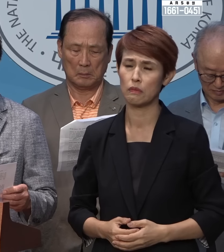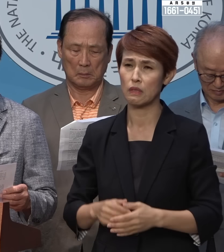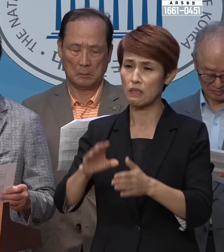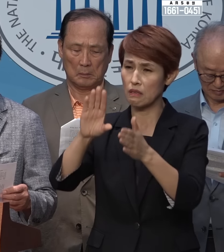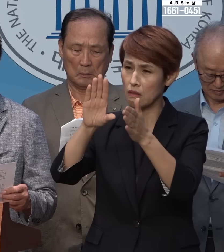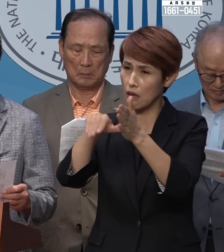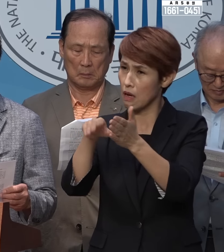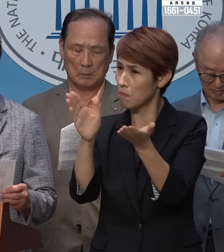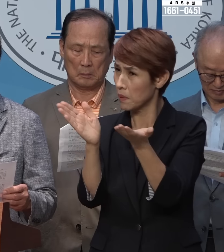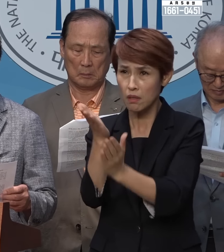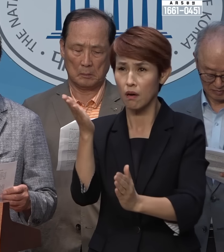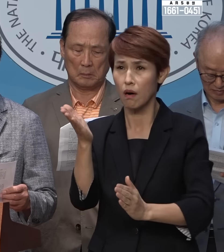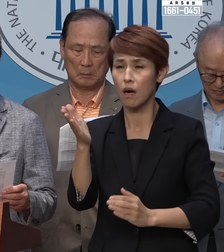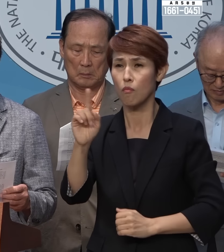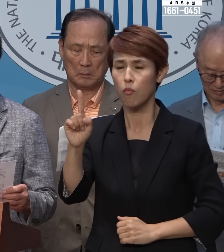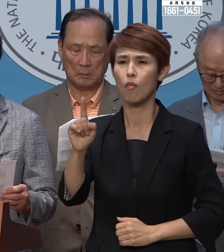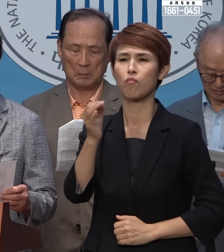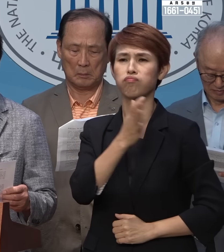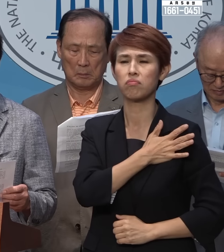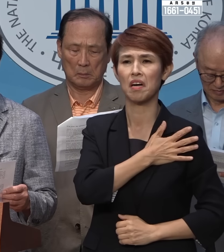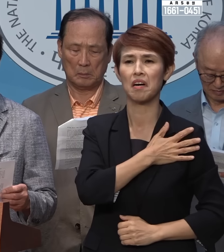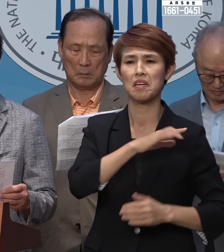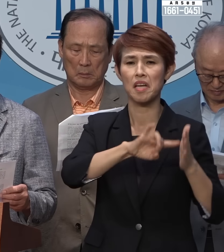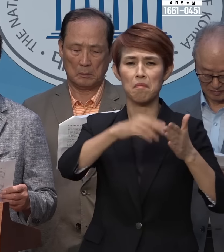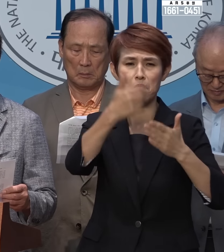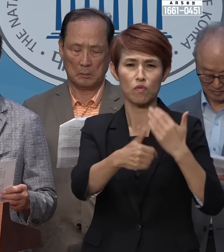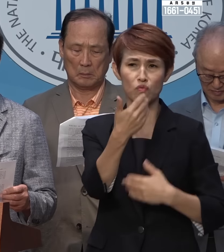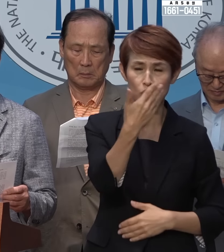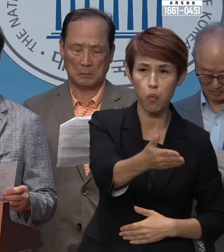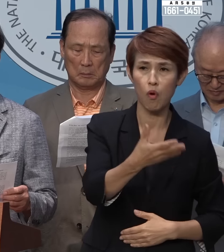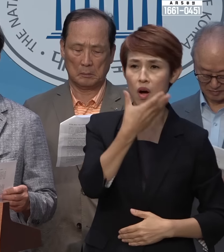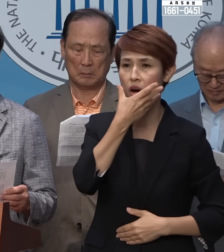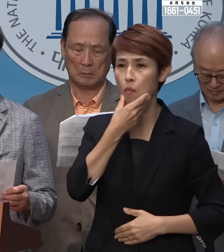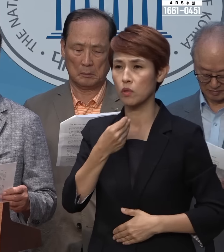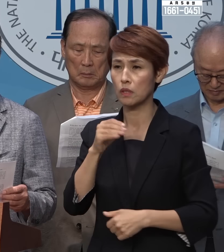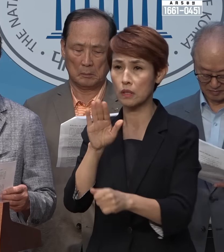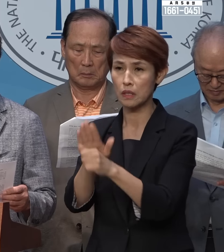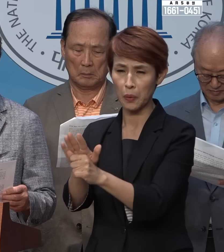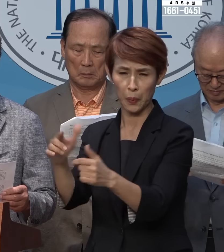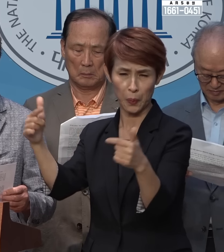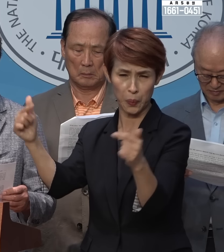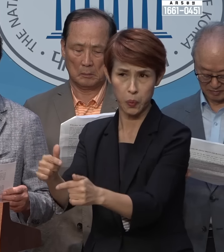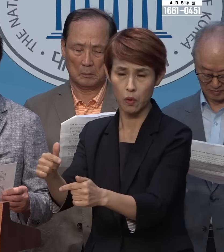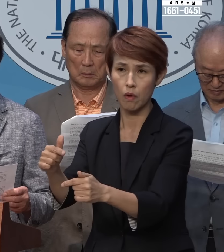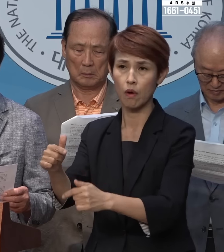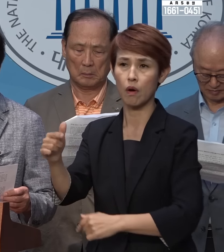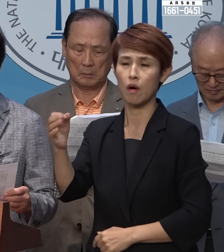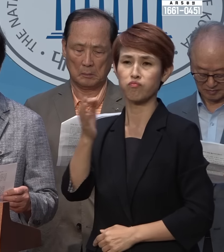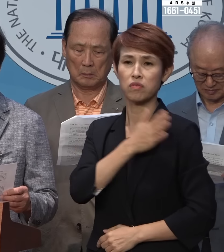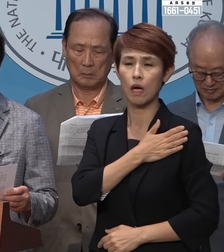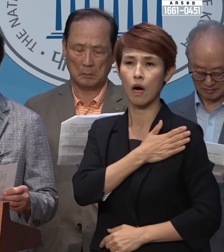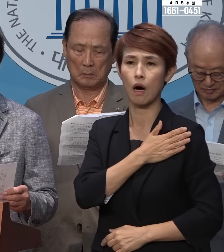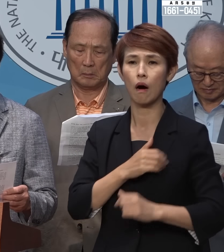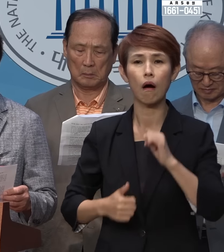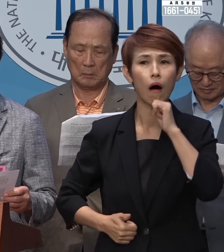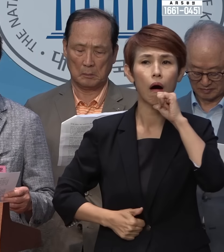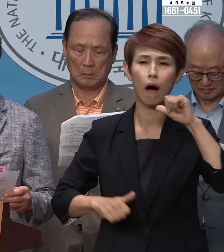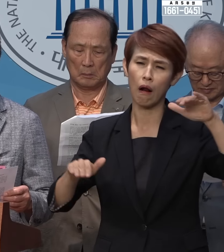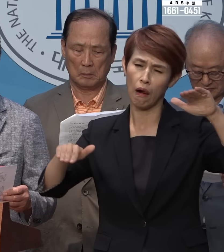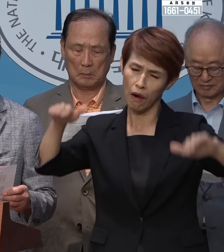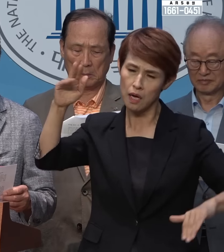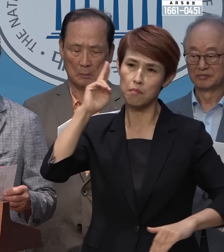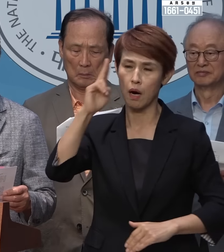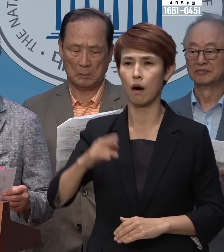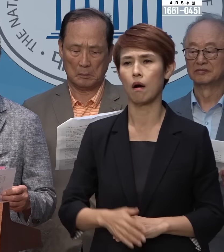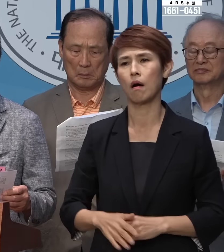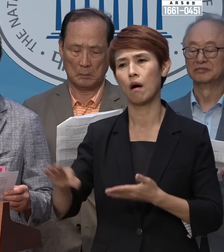부자 감세와 복지 축소 정책으로 빈부격차는 확대되고 재정 불안마저